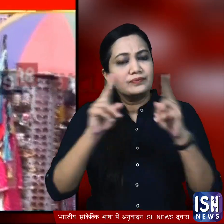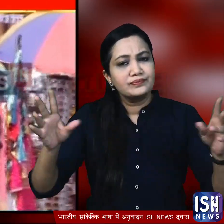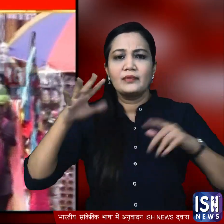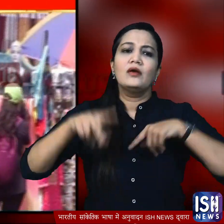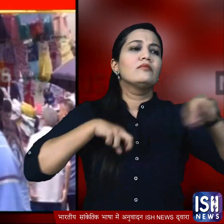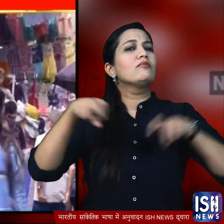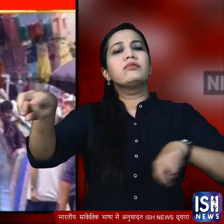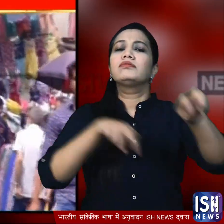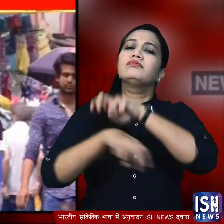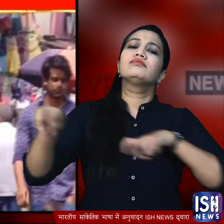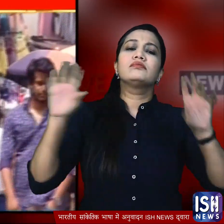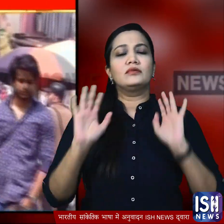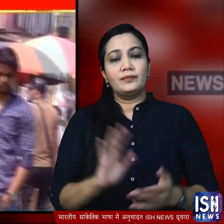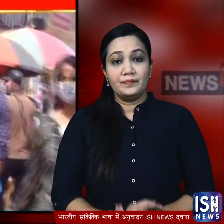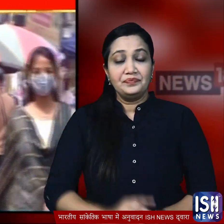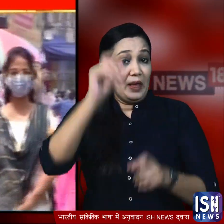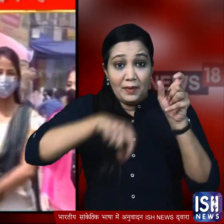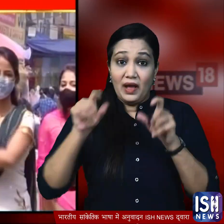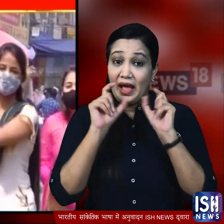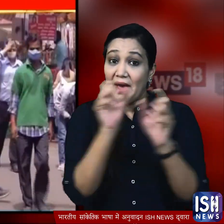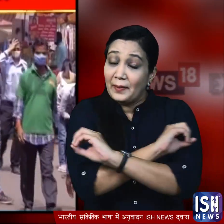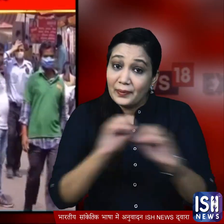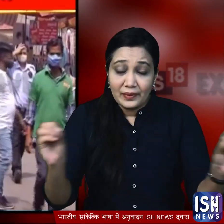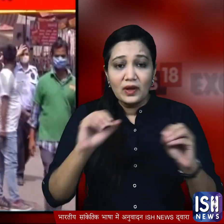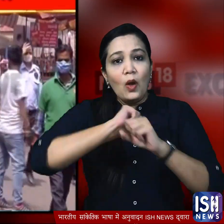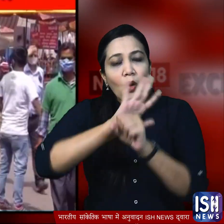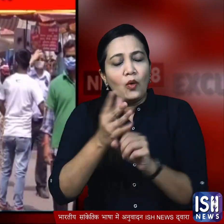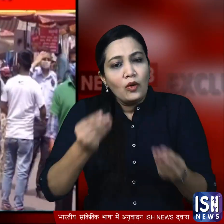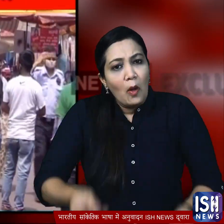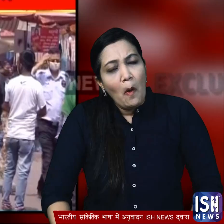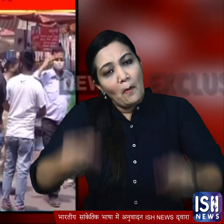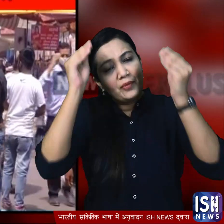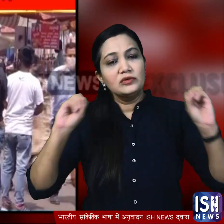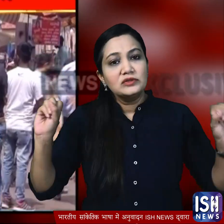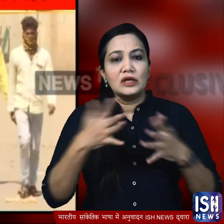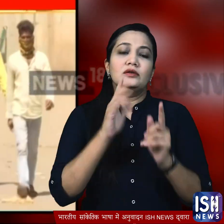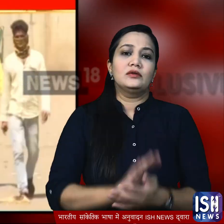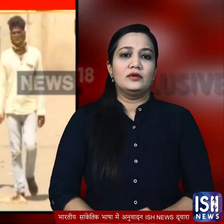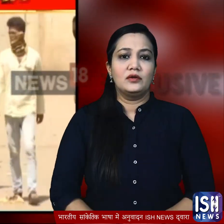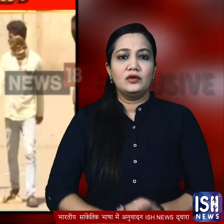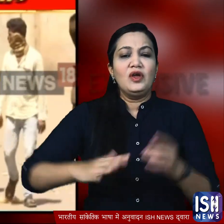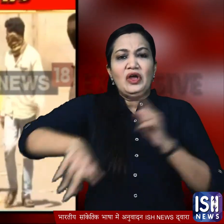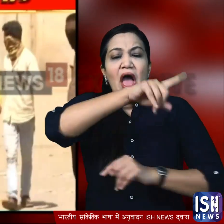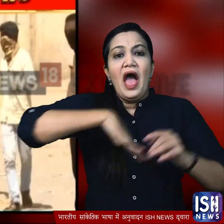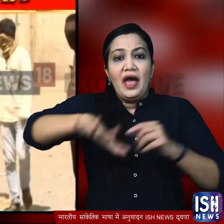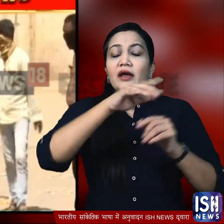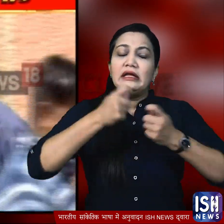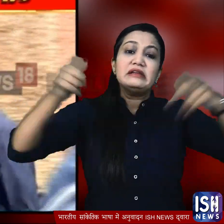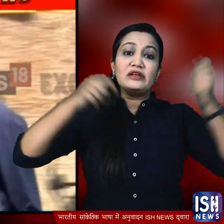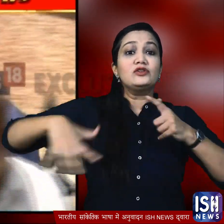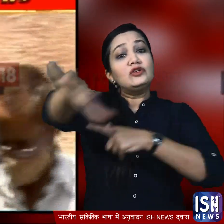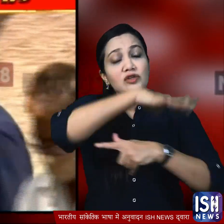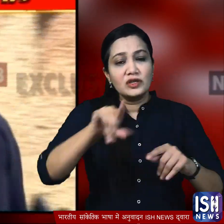किए घूमते नजर आए। बताया गया कि लोगों की इसी लापरवाही की वजह से कोरोना की नई लहर का सबसे ज्यादा असर यहां के पॉश इलाकों पर पड़ा